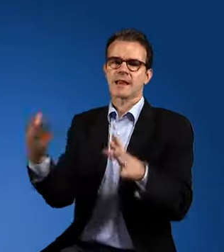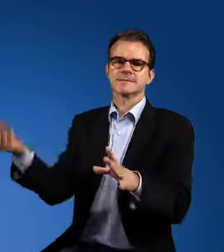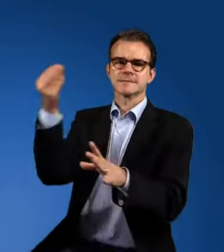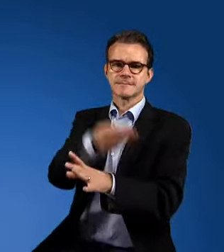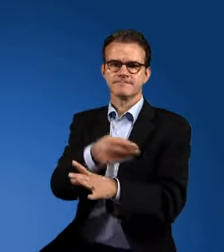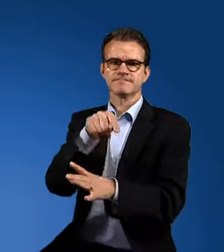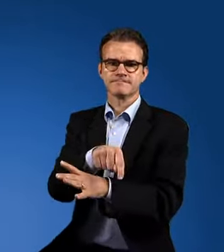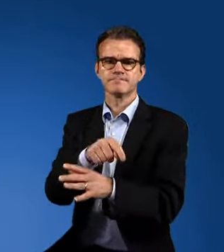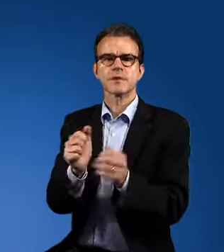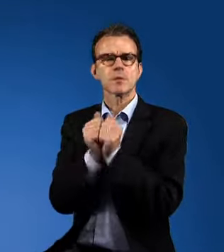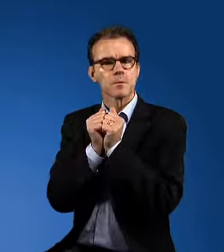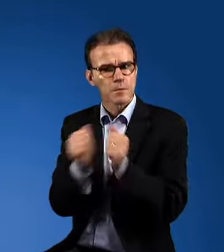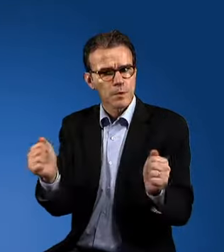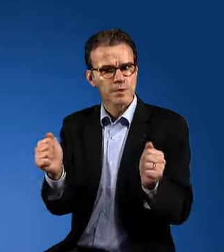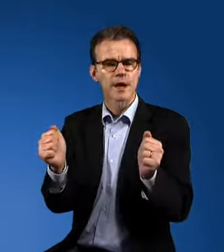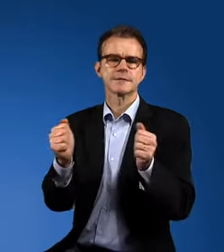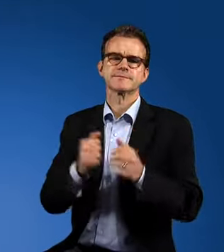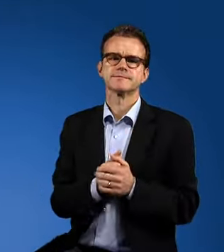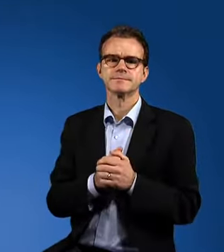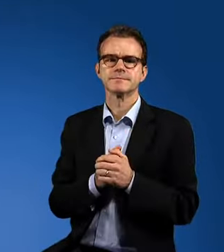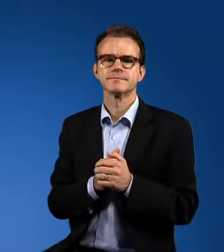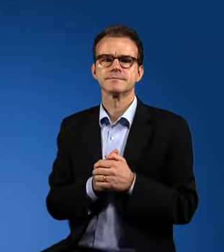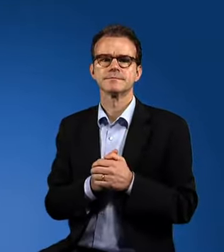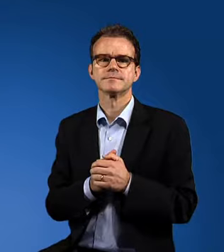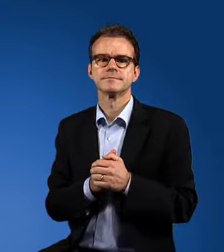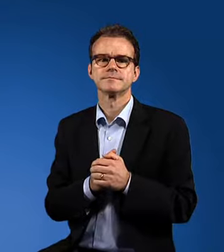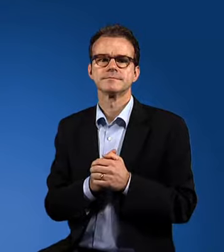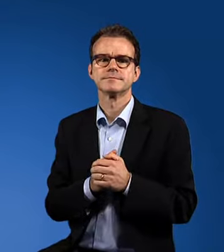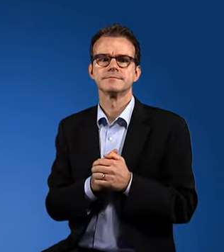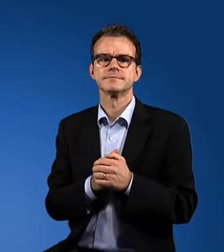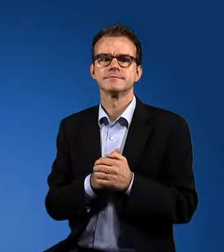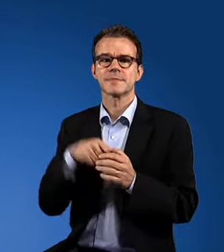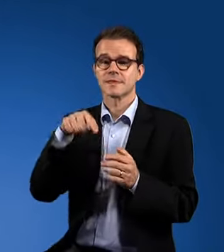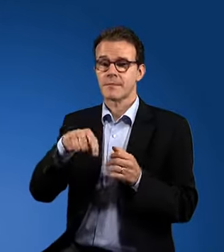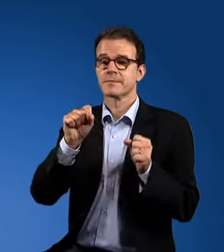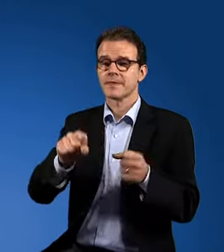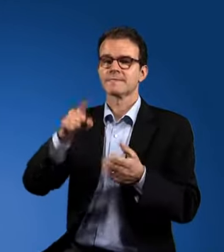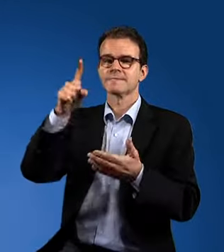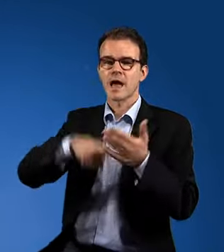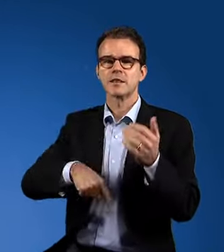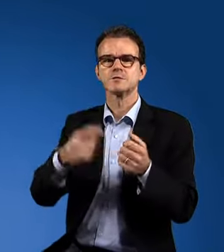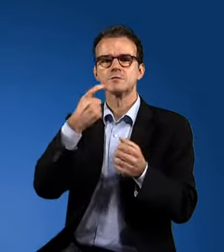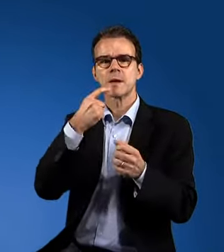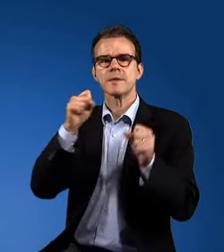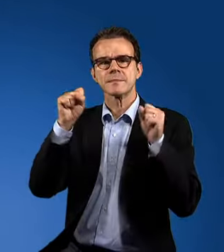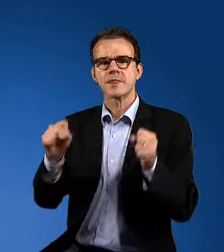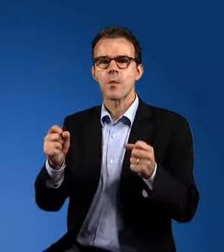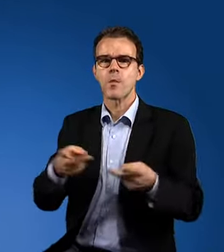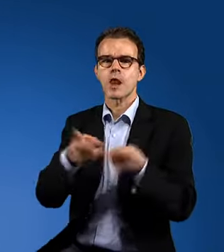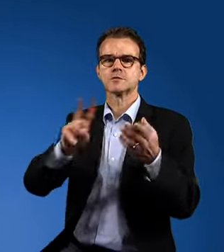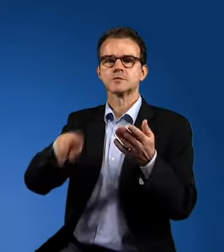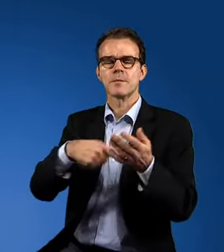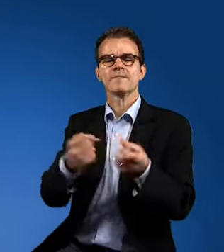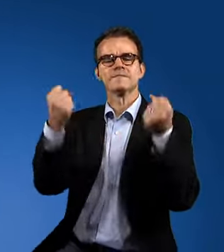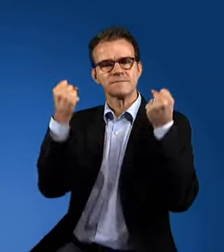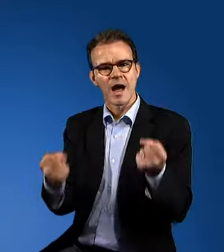mahdollisuuden valittaa tähän vammaisten oikeuksien komitealle. Mutta tämä edellytys myös